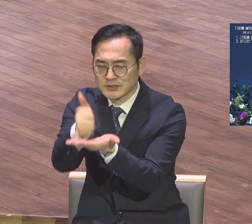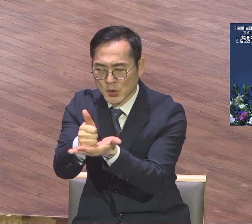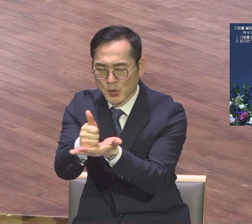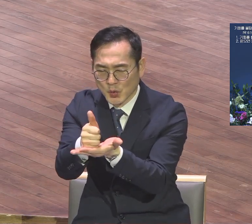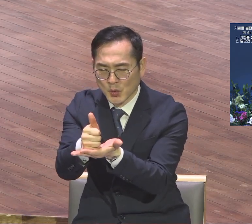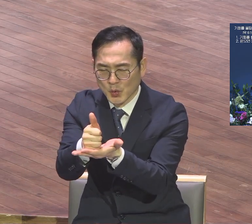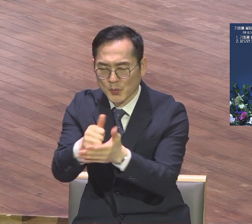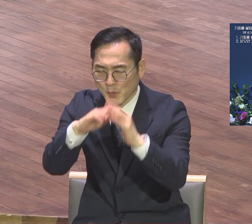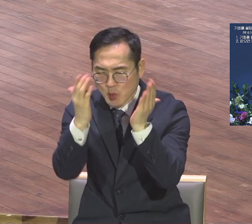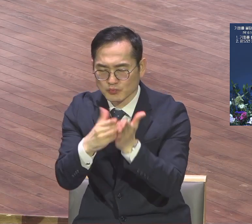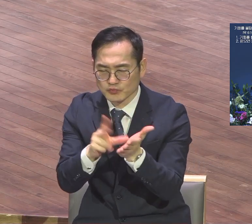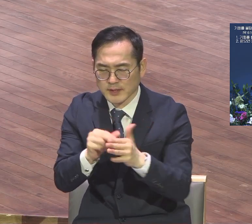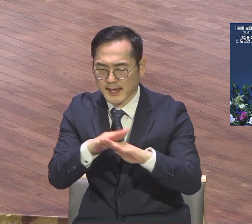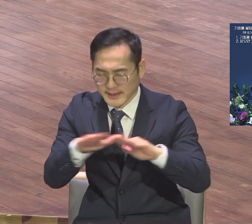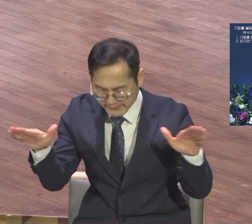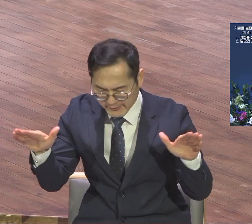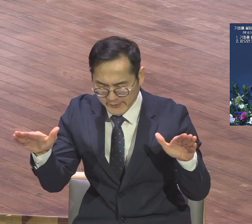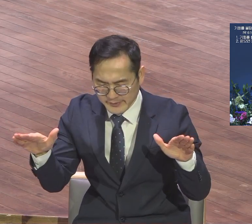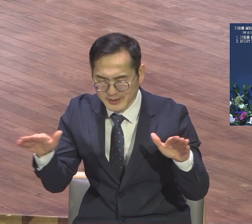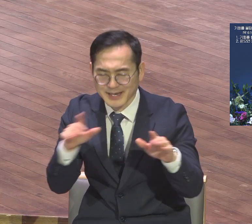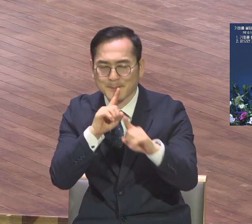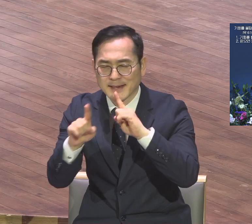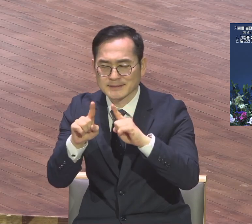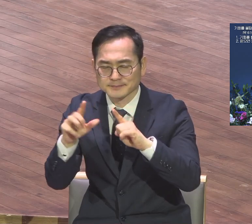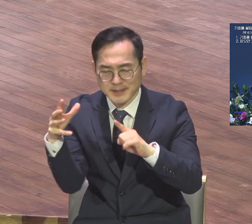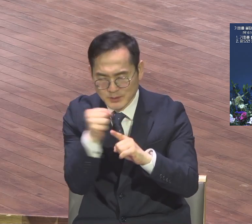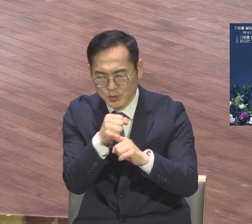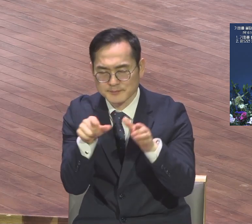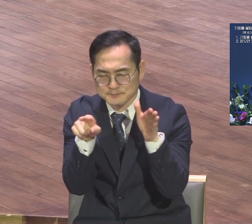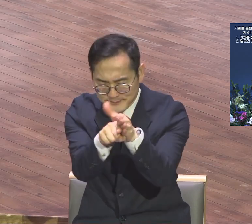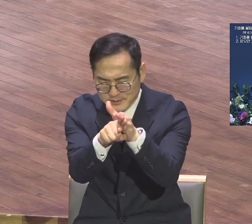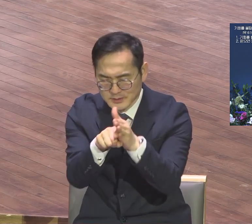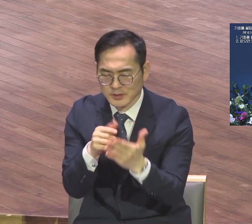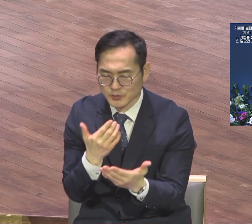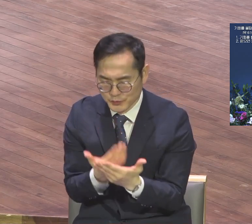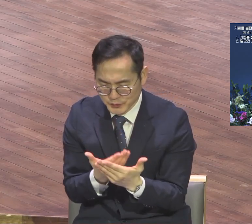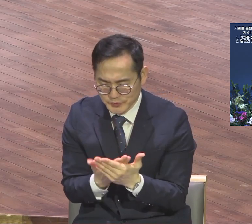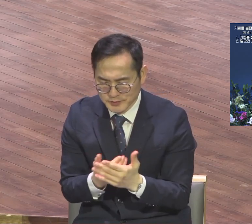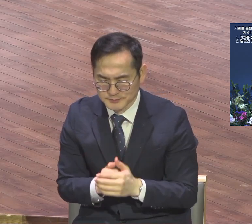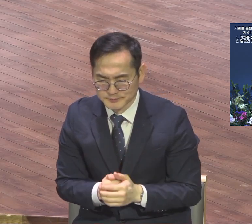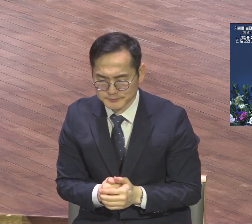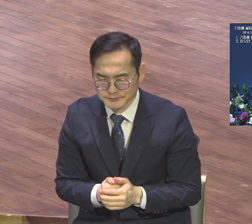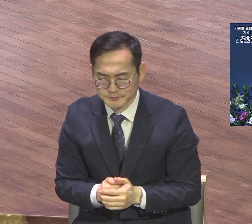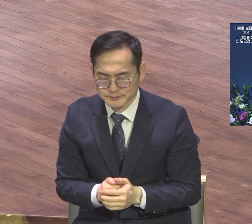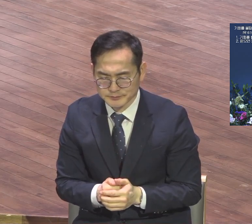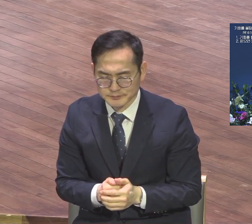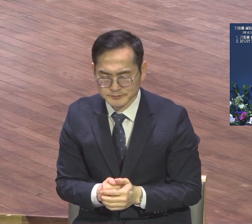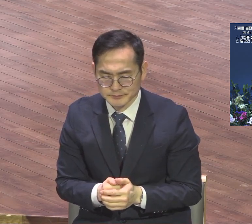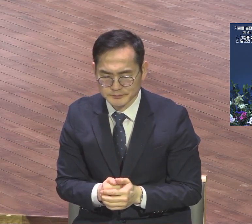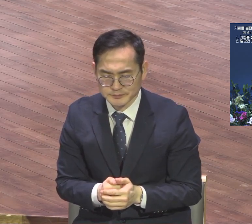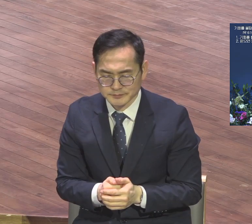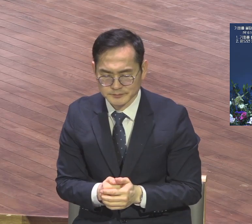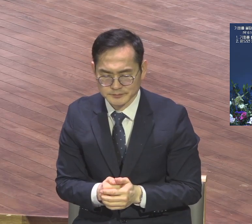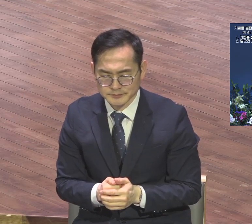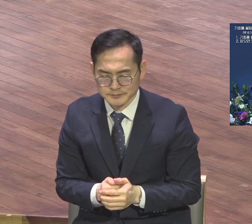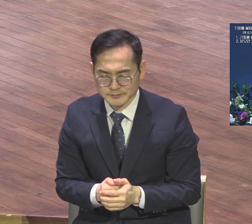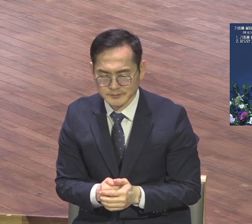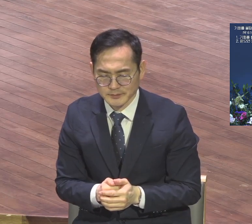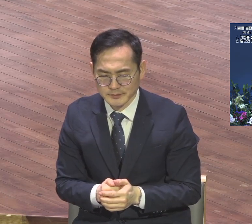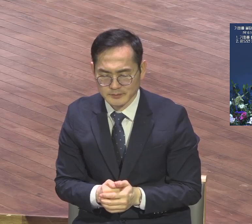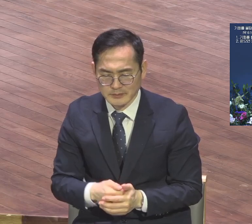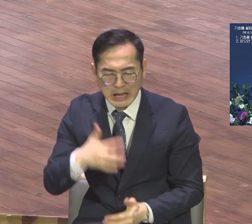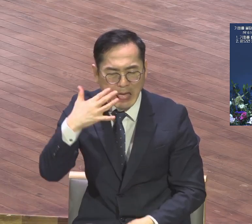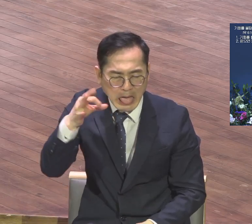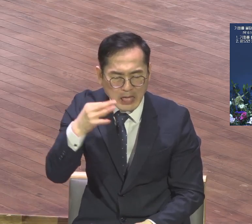사실, 모든 문제 해결자라는 사실을 말씀으로 믿게 하여 주옵소서. 서론에 매여 살지 않게 하시고, 서론의 마음